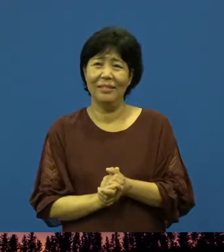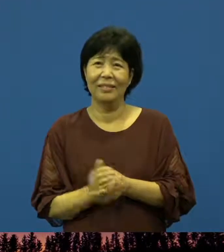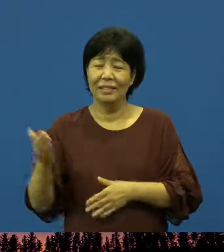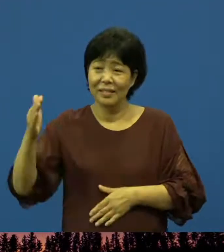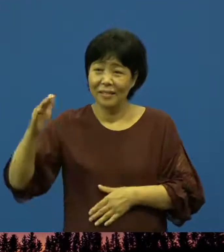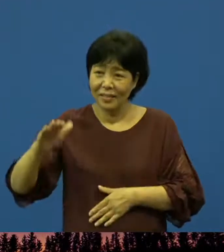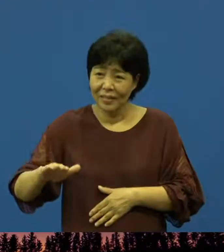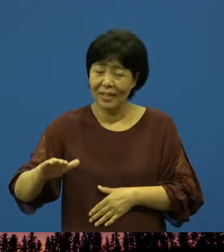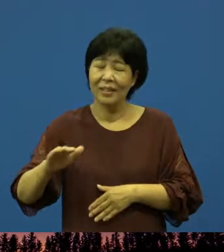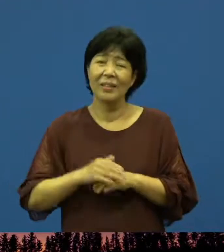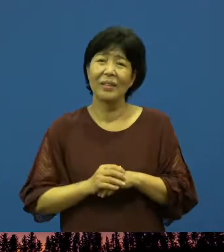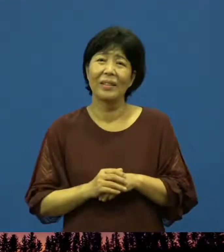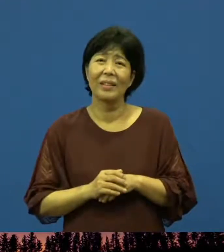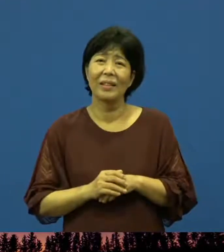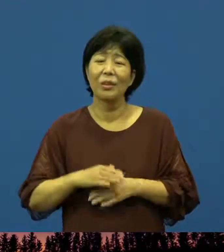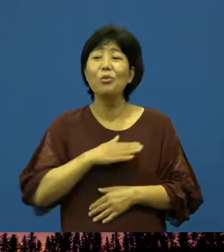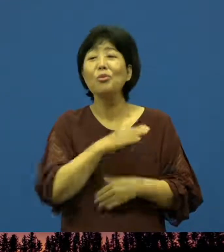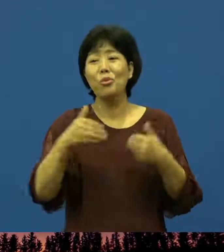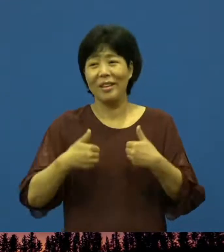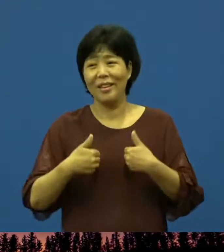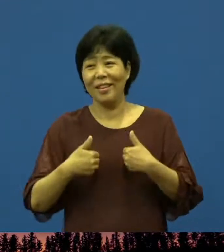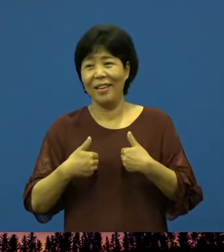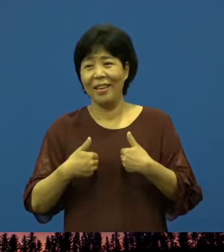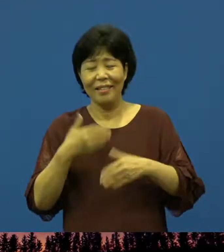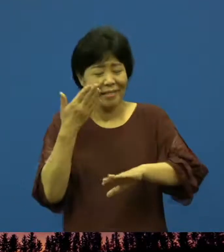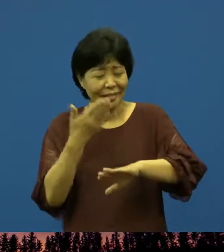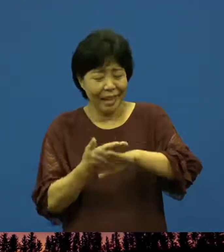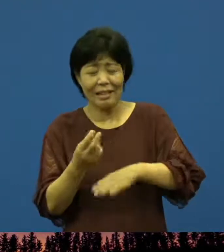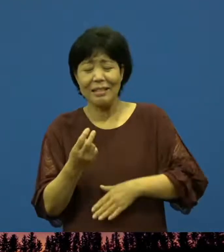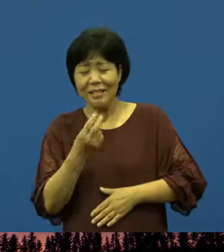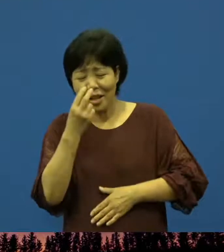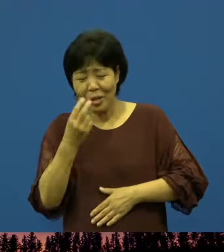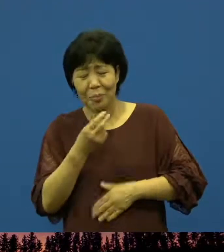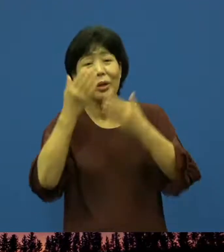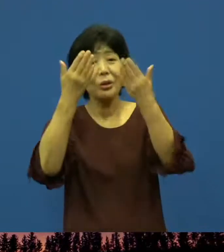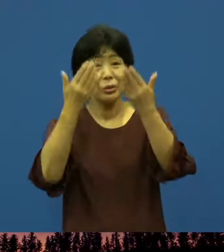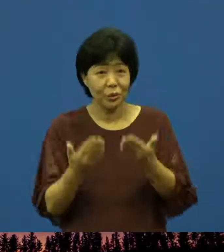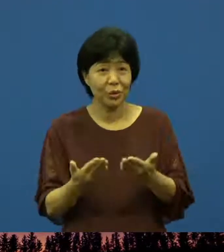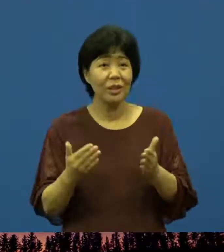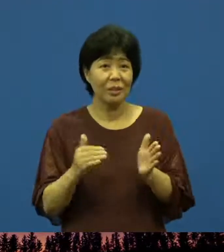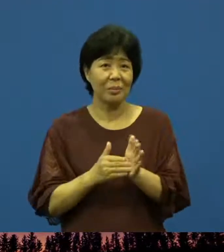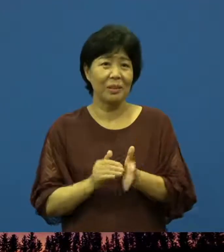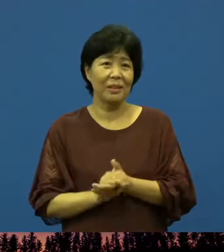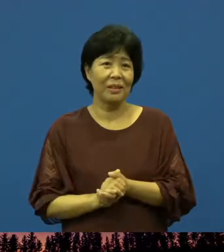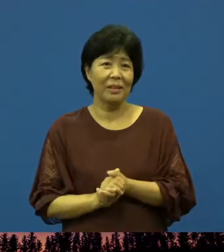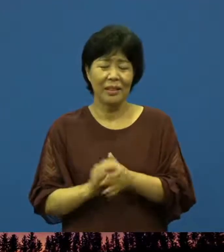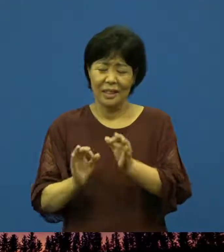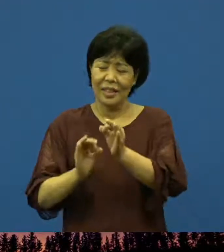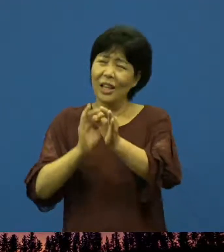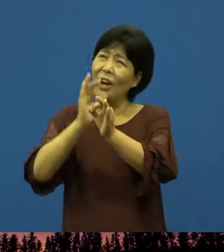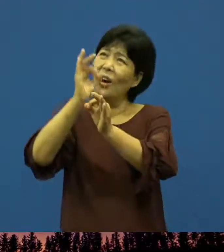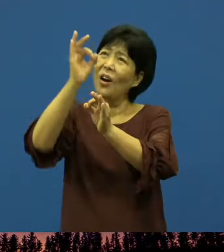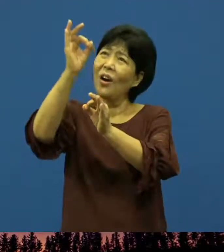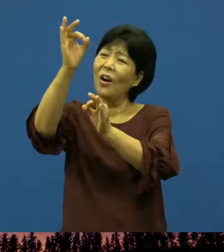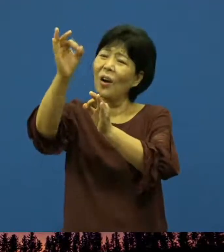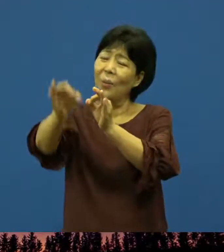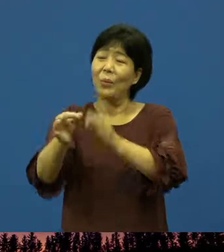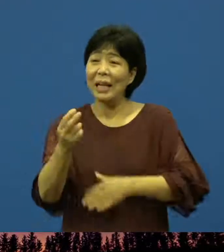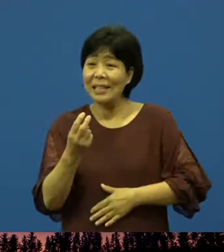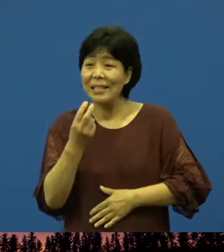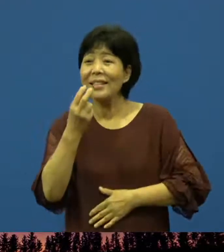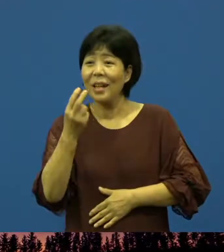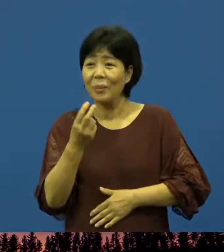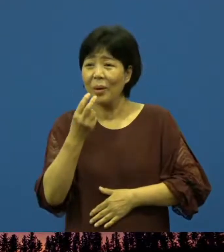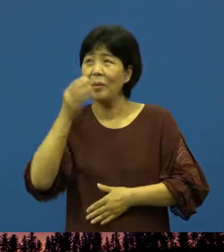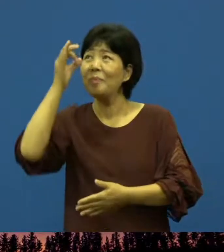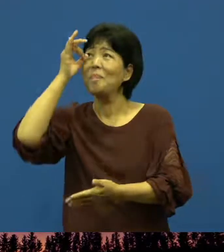그 생명으로 살았던 우리에게 이제 다른 생명이 나타내신 거예요. 그리고 이 영원한 생명을 우리가 보았고,